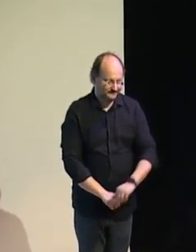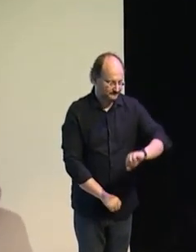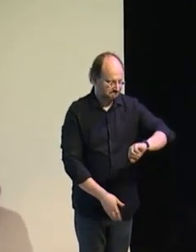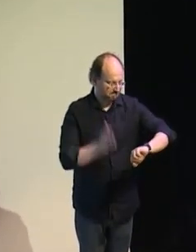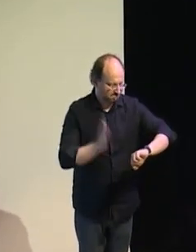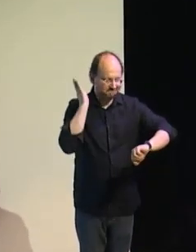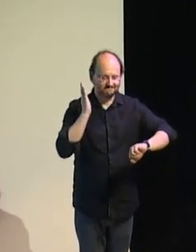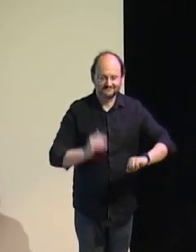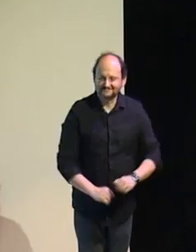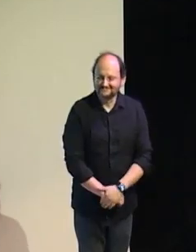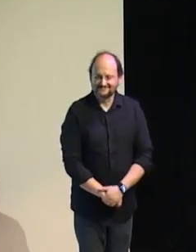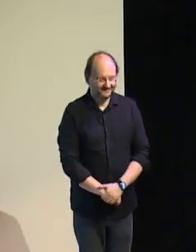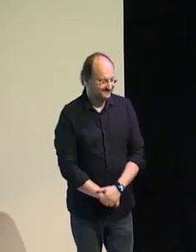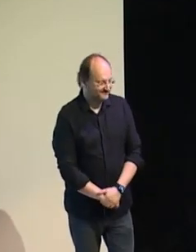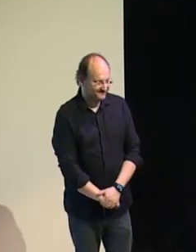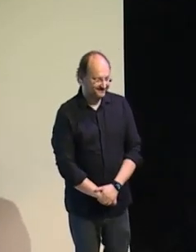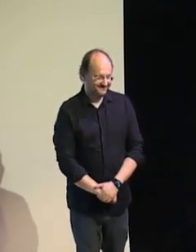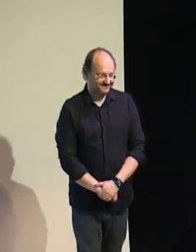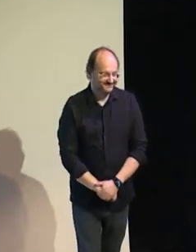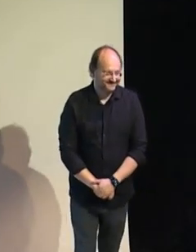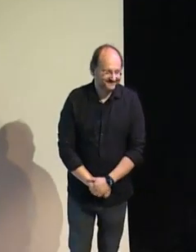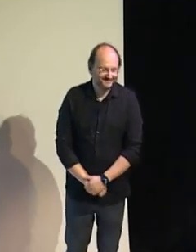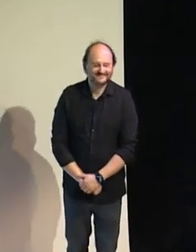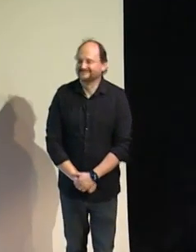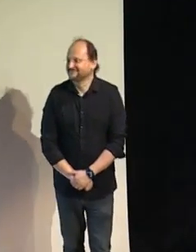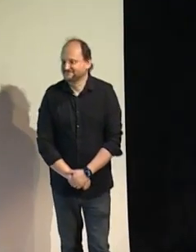votre attention et on est pile à l'heure.